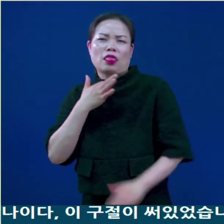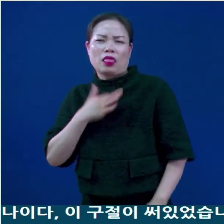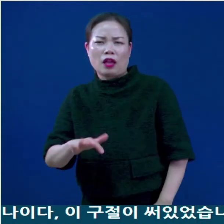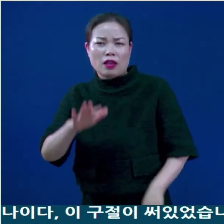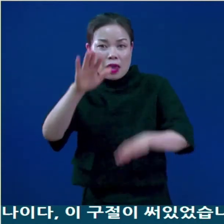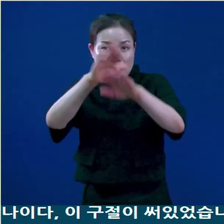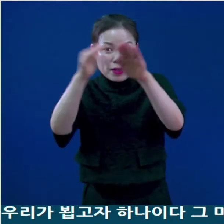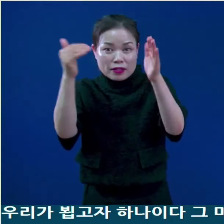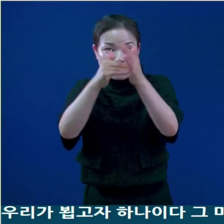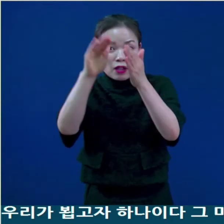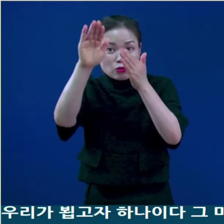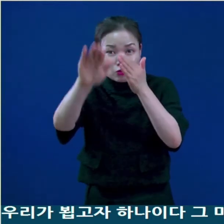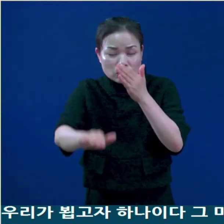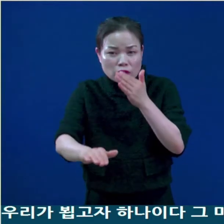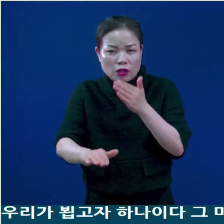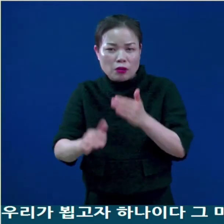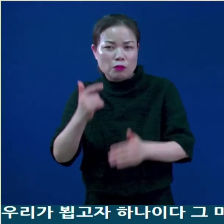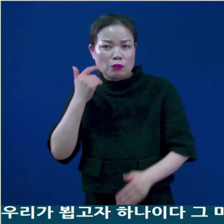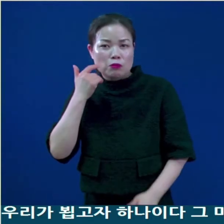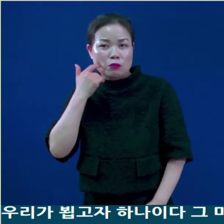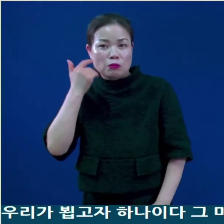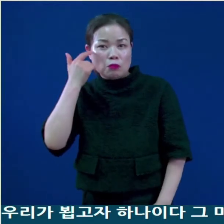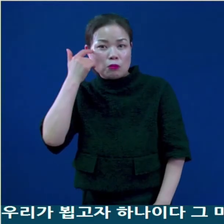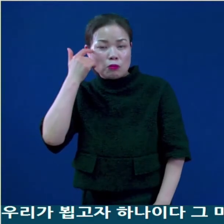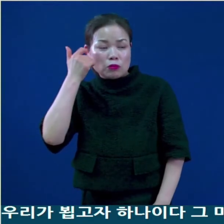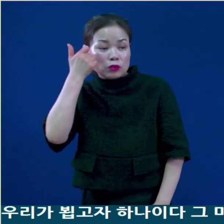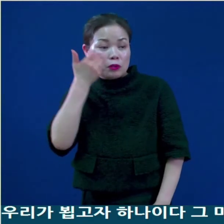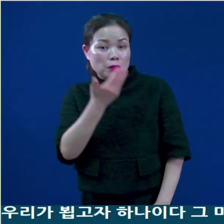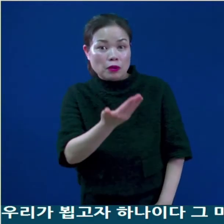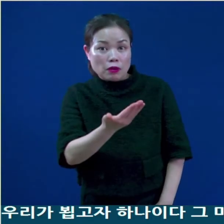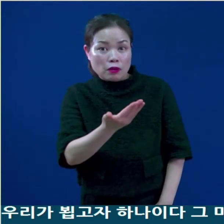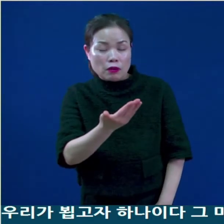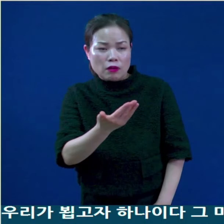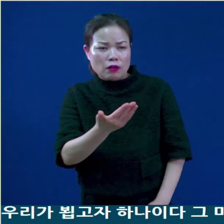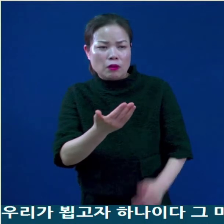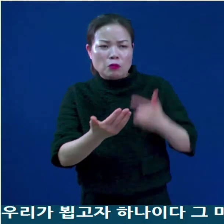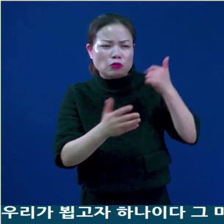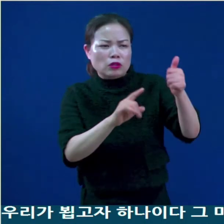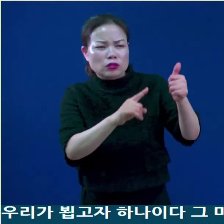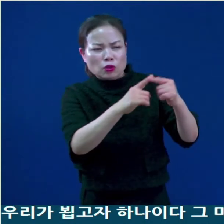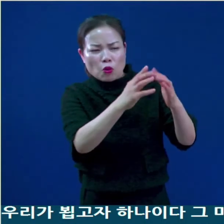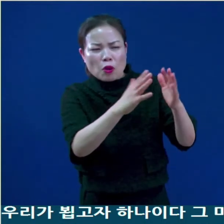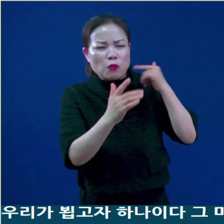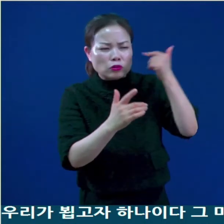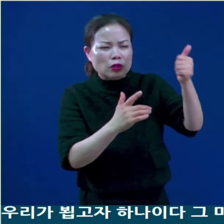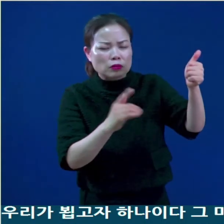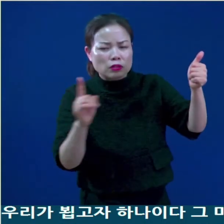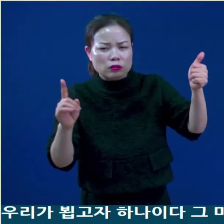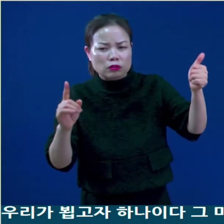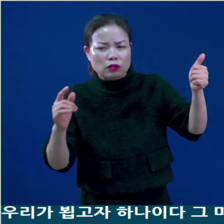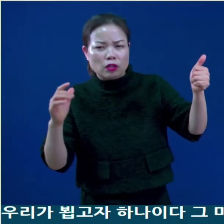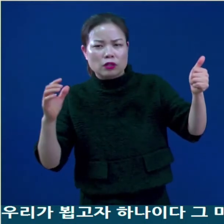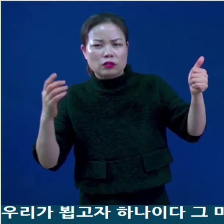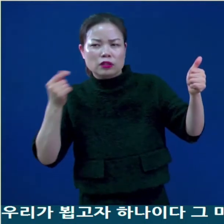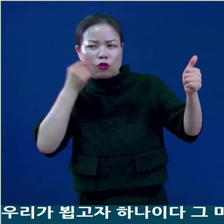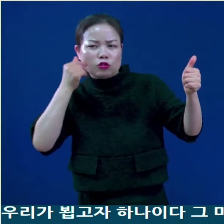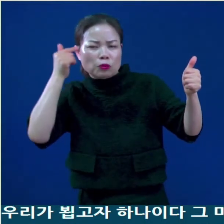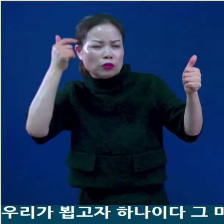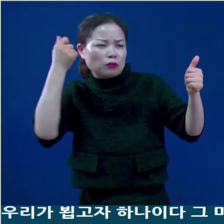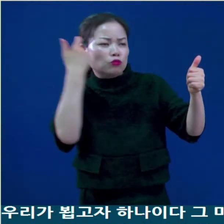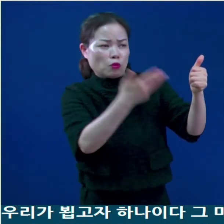예배를 끝나고 목사님께 말씀드렸어요. 아 이거 예수님 안 만나줬잖아요.